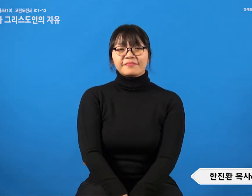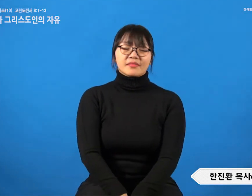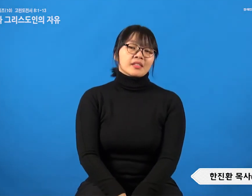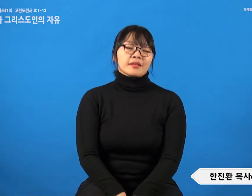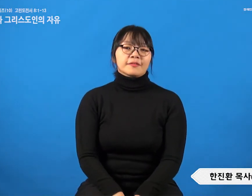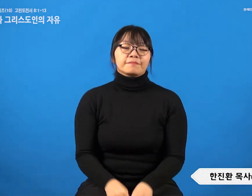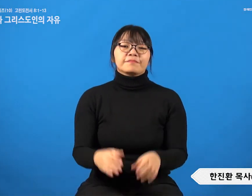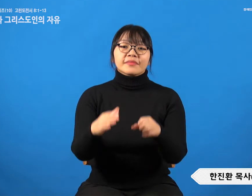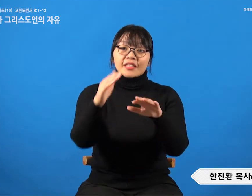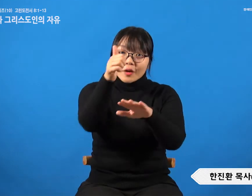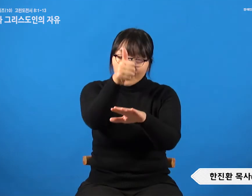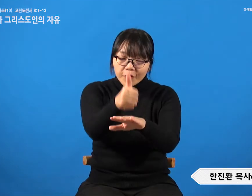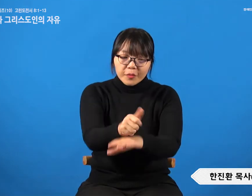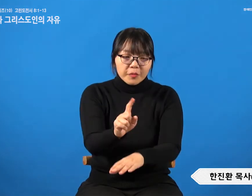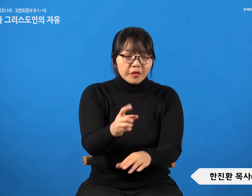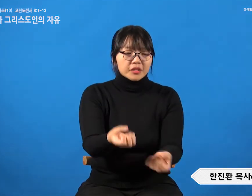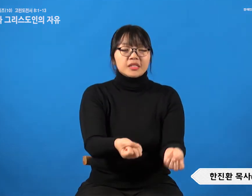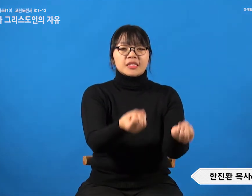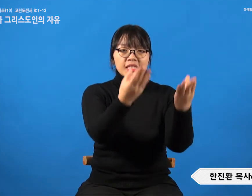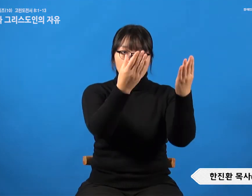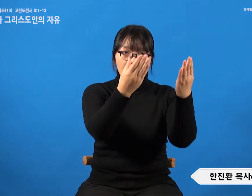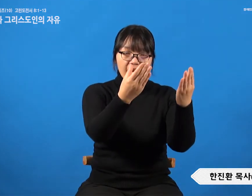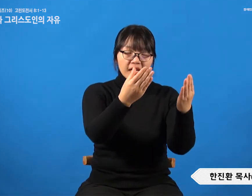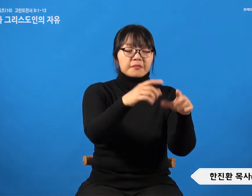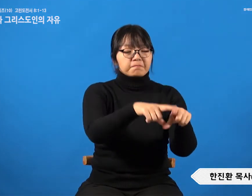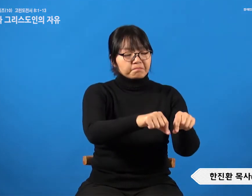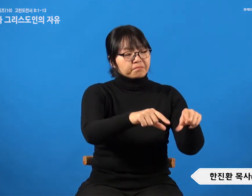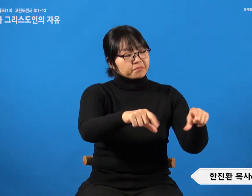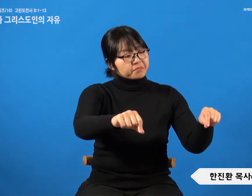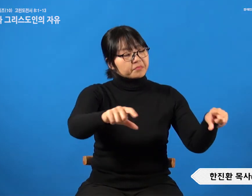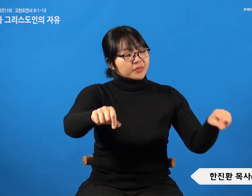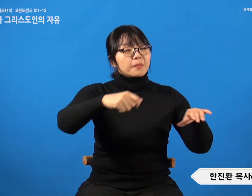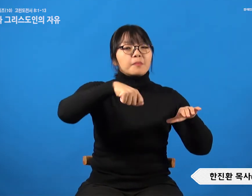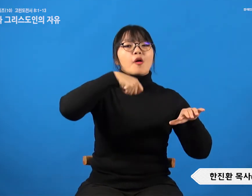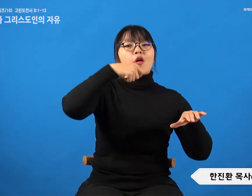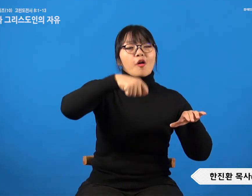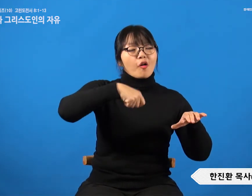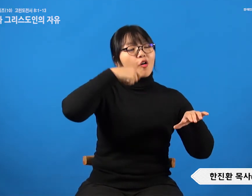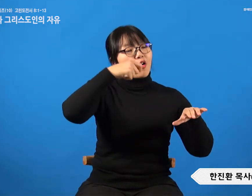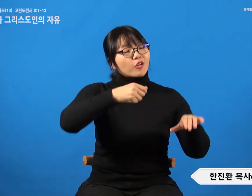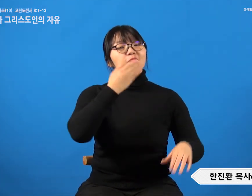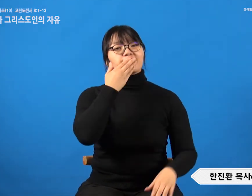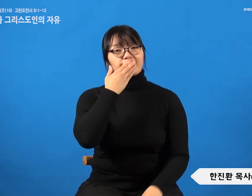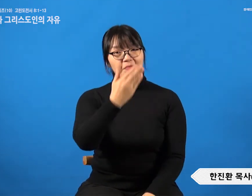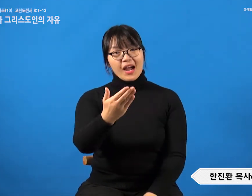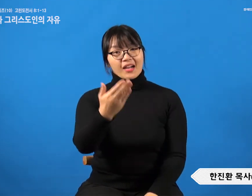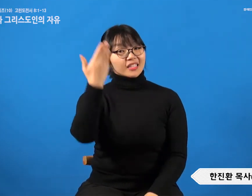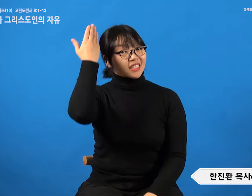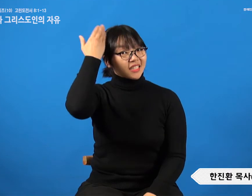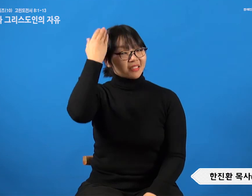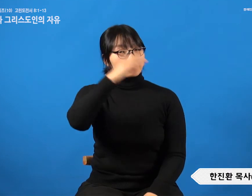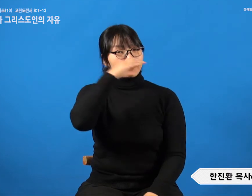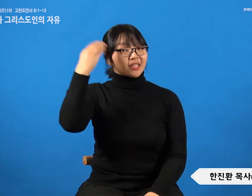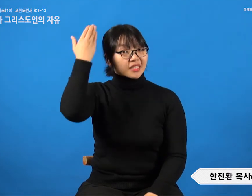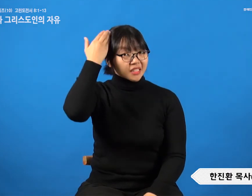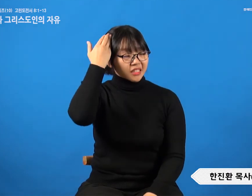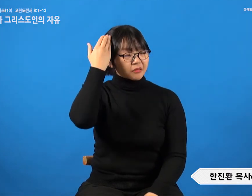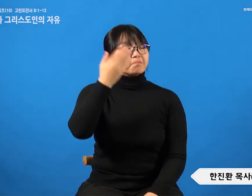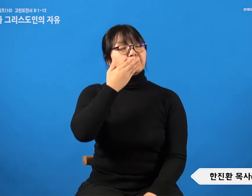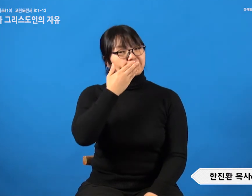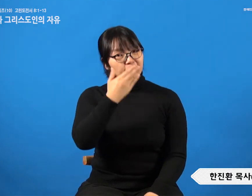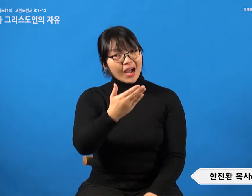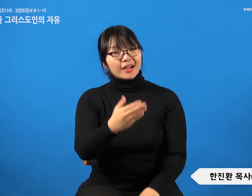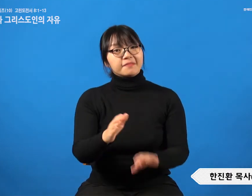그래서 제사 음식도 우리는 얼마든지 먹을 수 있습니다. 그런데 문제는